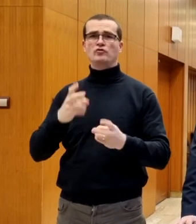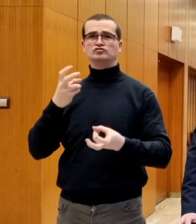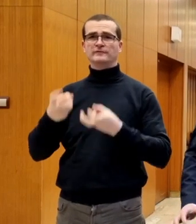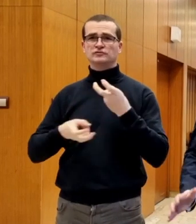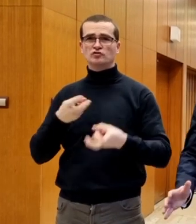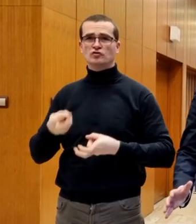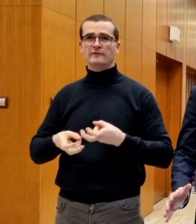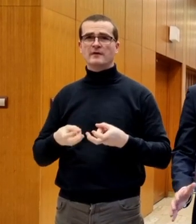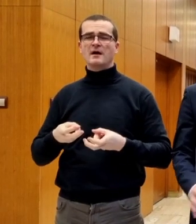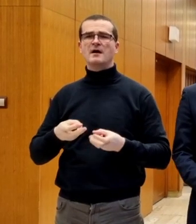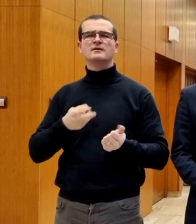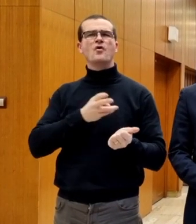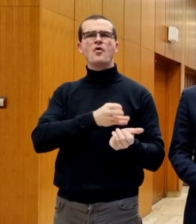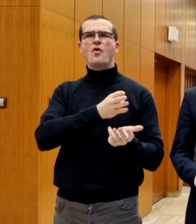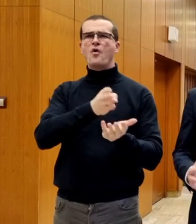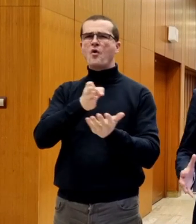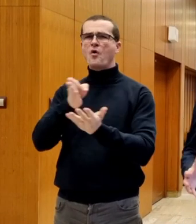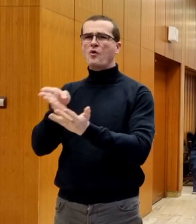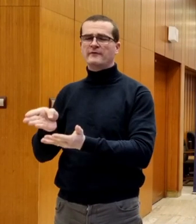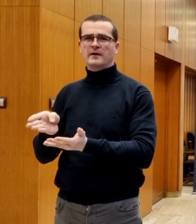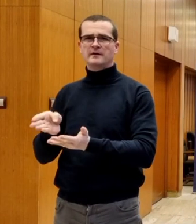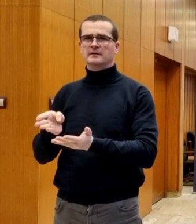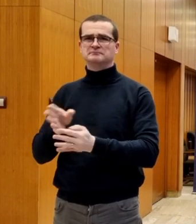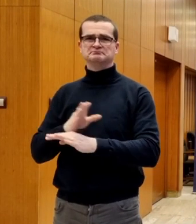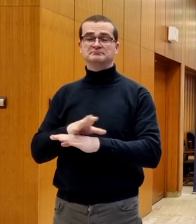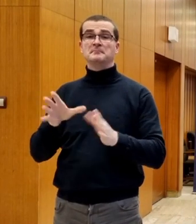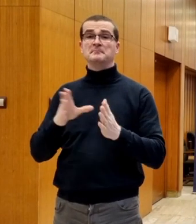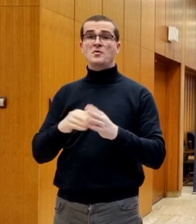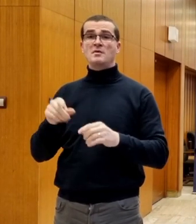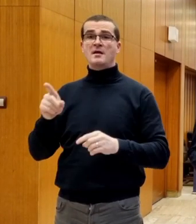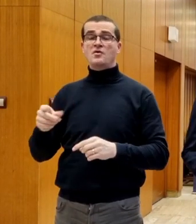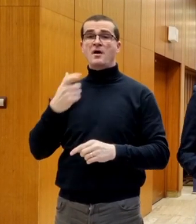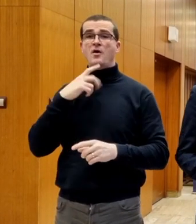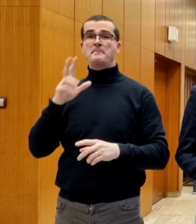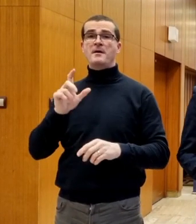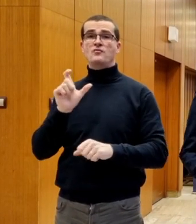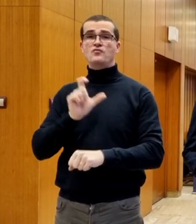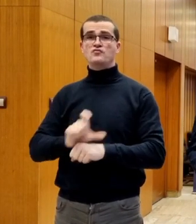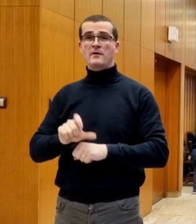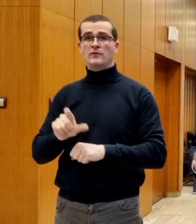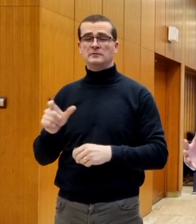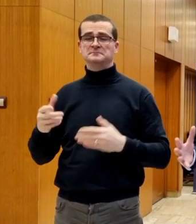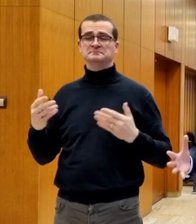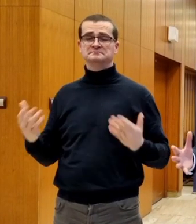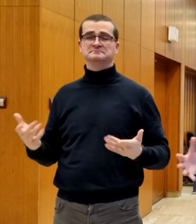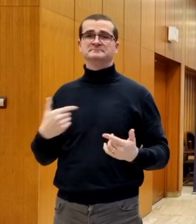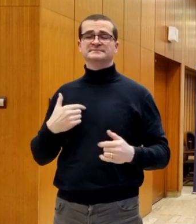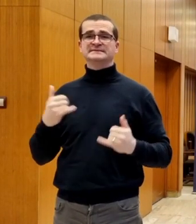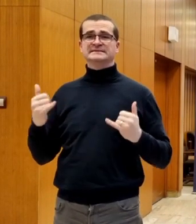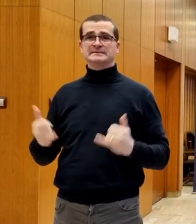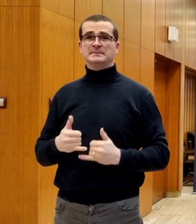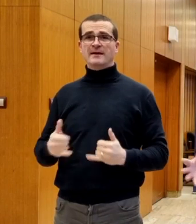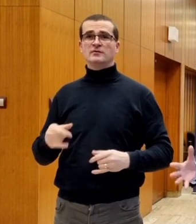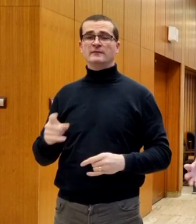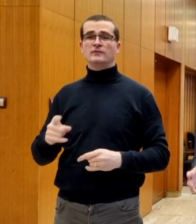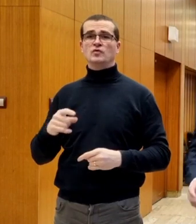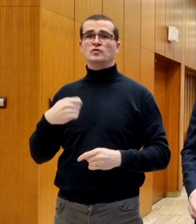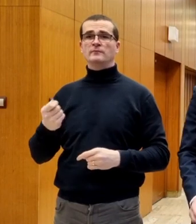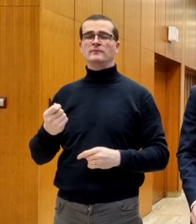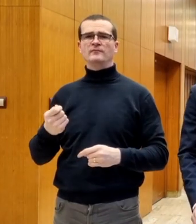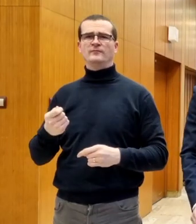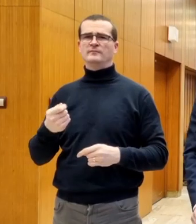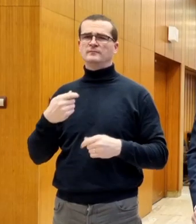vyšetrovať, koho chce a podľa toho, ako má na to dôvody, čiže spravodlivosť dostala úplne